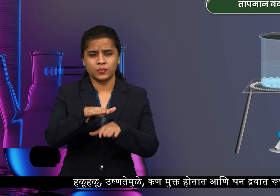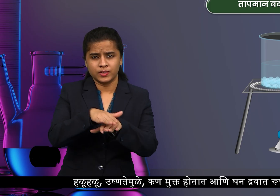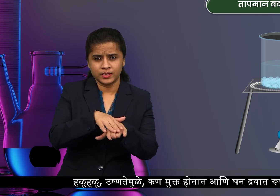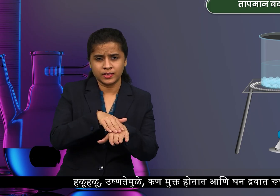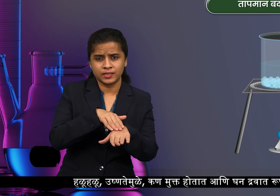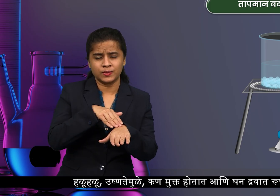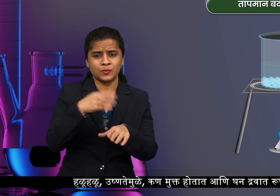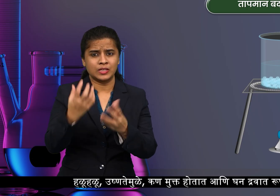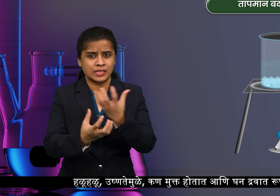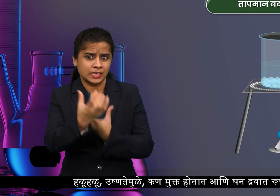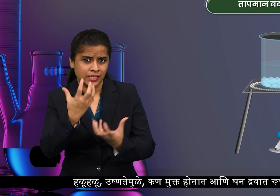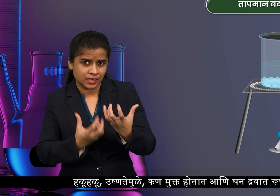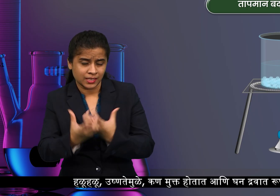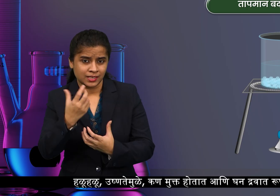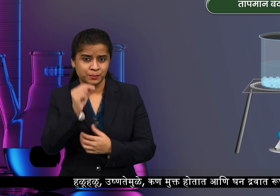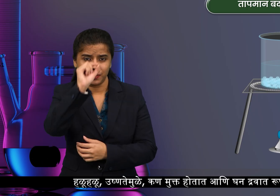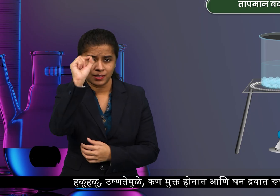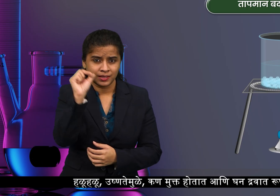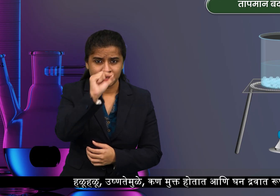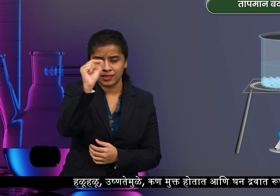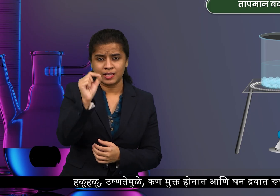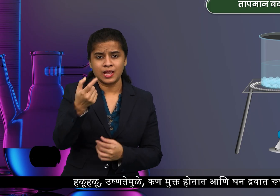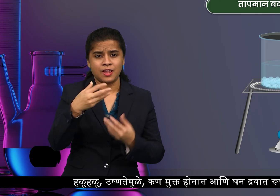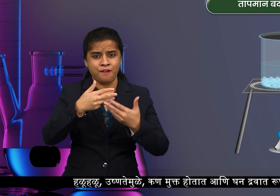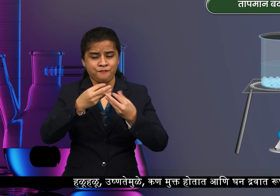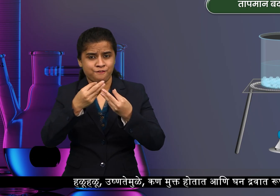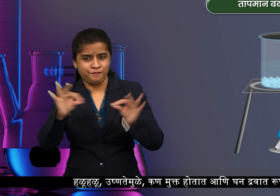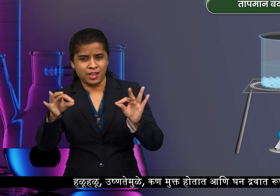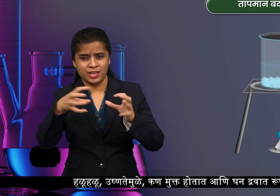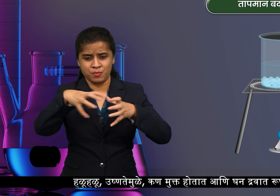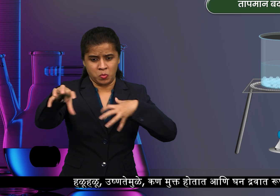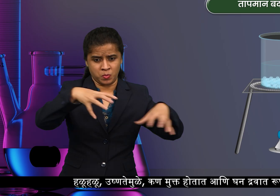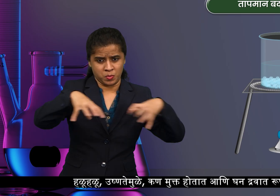हळूहळू उष्णतेमुळे कण मुक्त होतात आणि धन द्रवात रूपांतरित होतं.